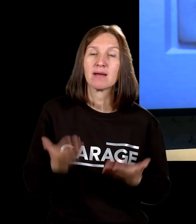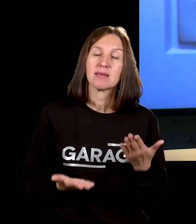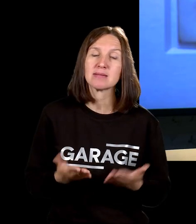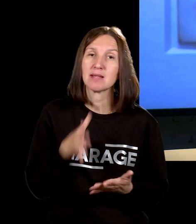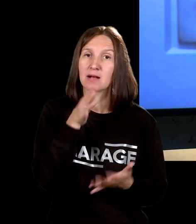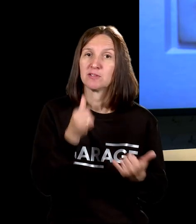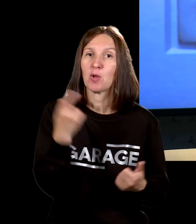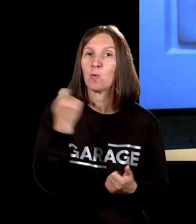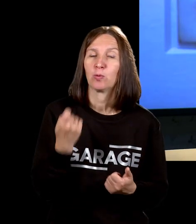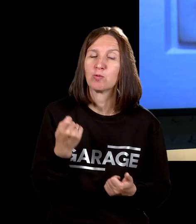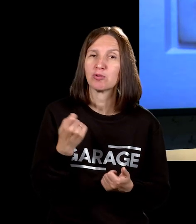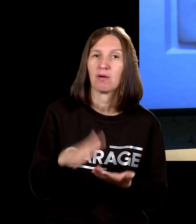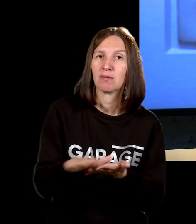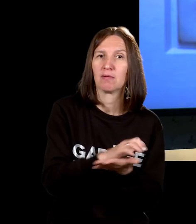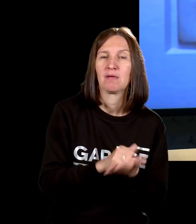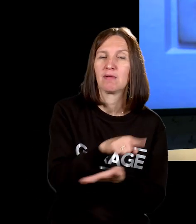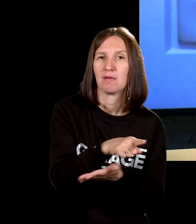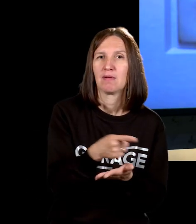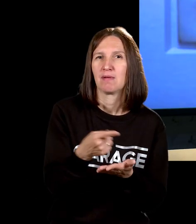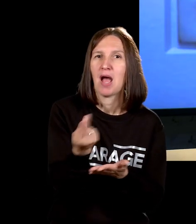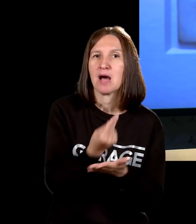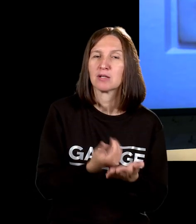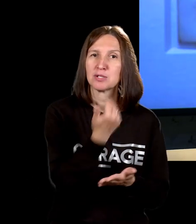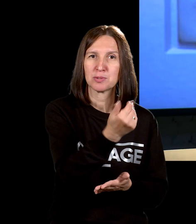не имеют, да, рисунки Гитлера.